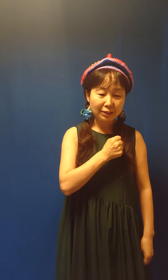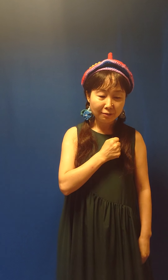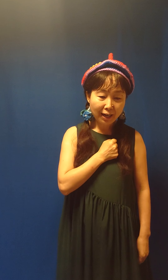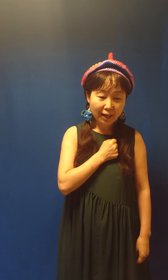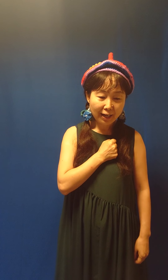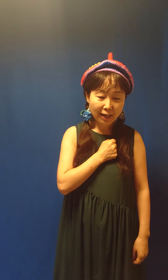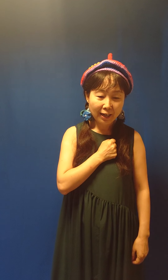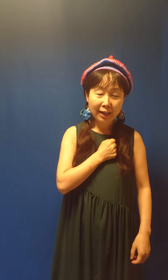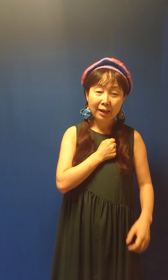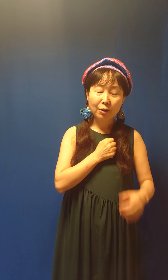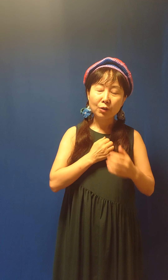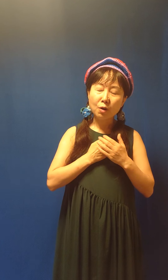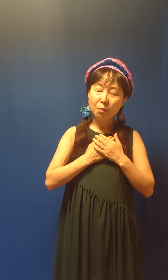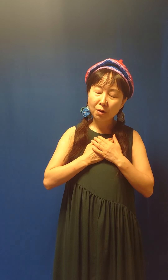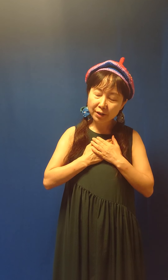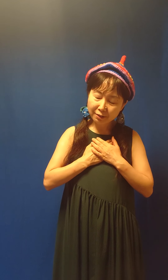は、この思いは、